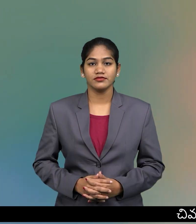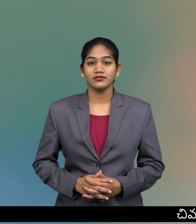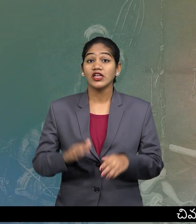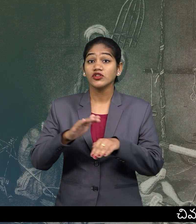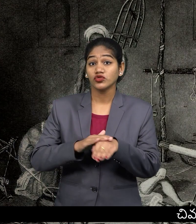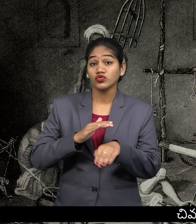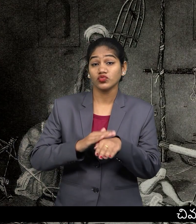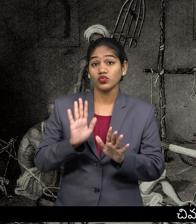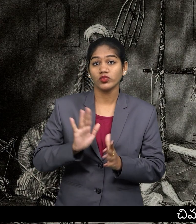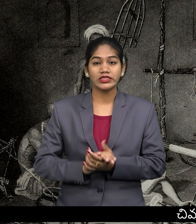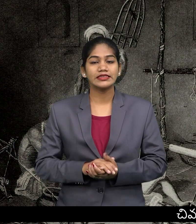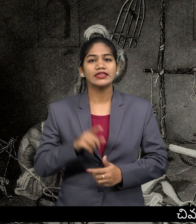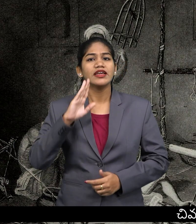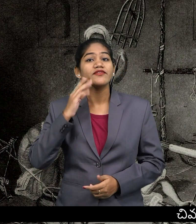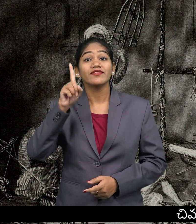చివరికి 1896లో